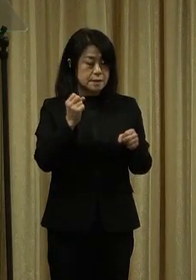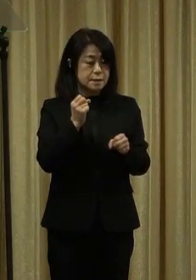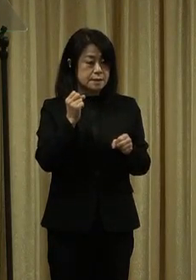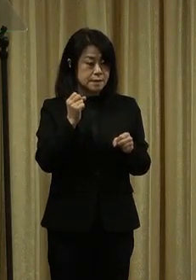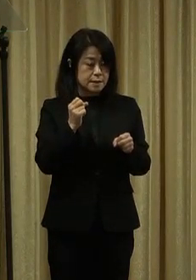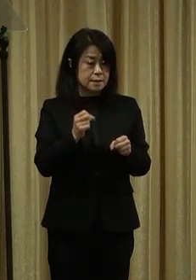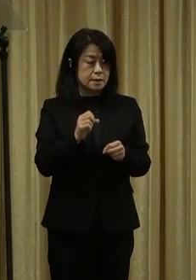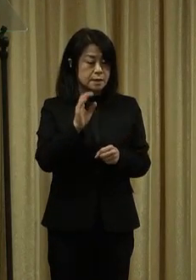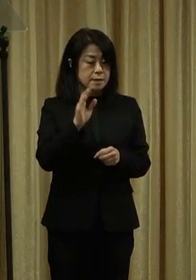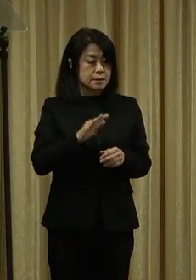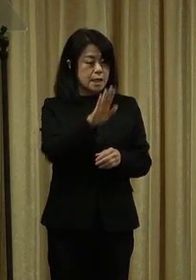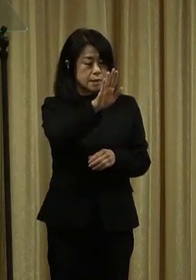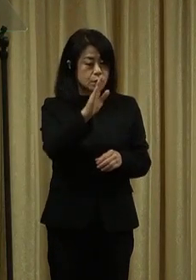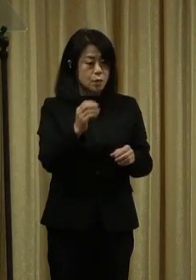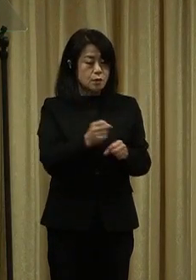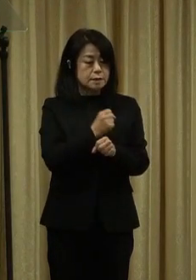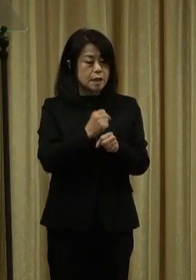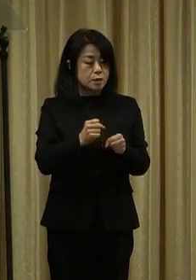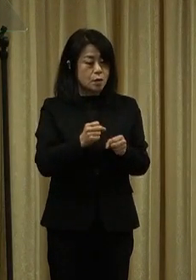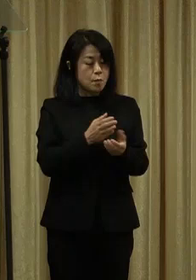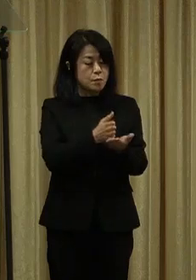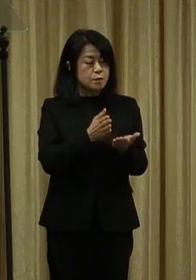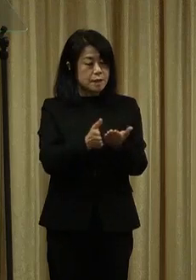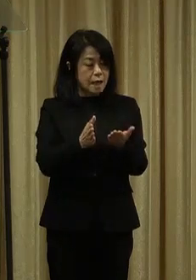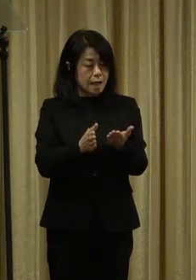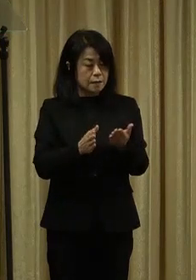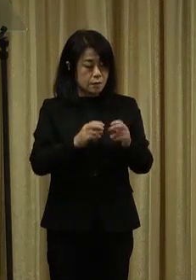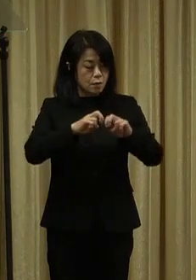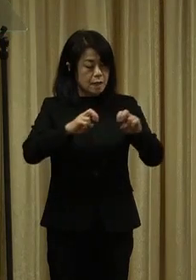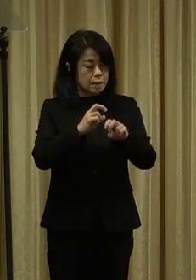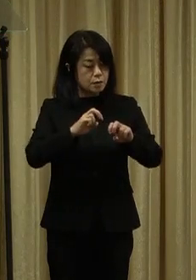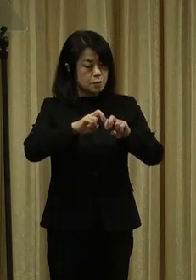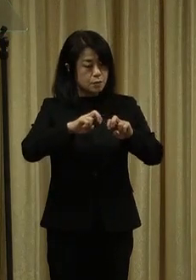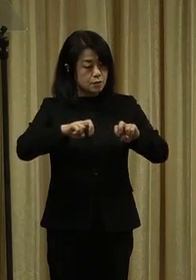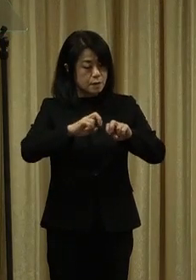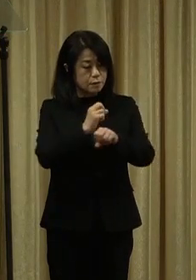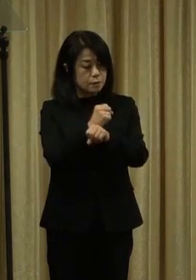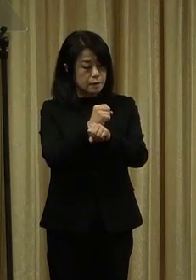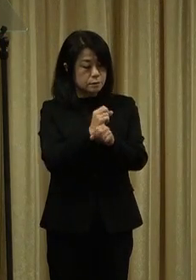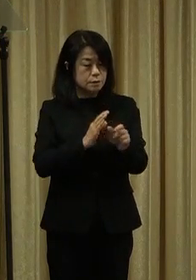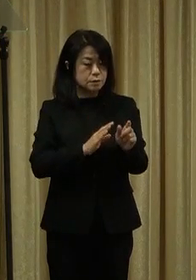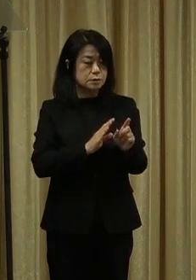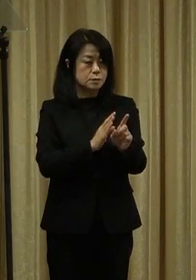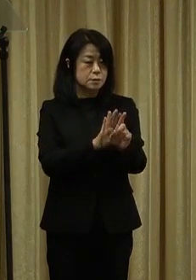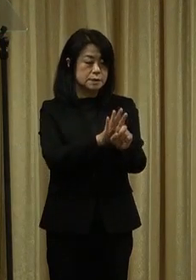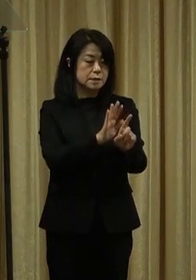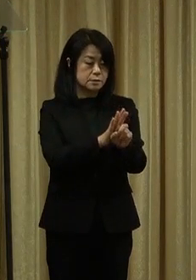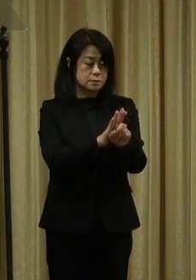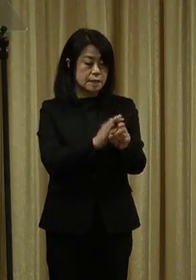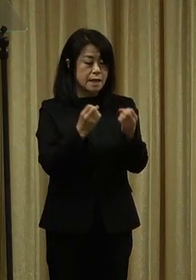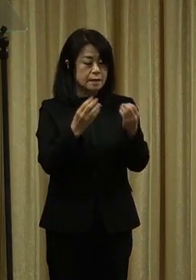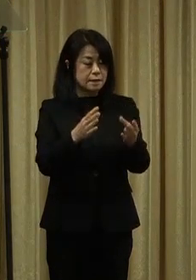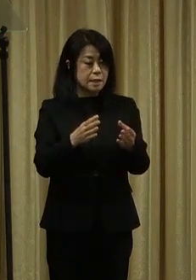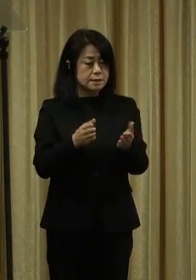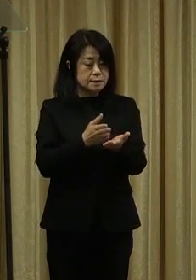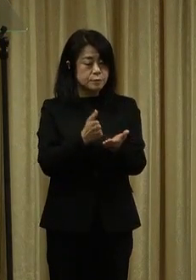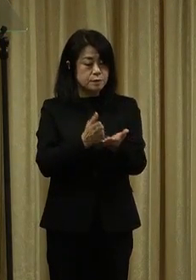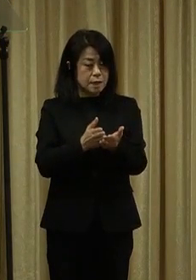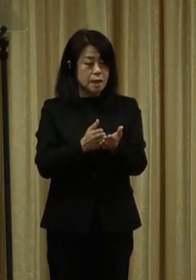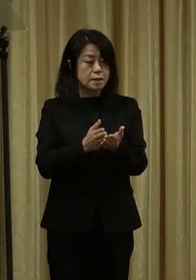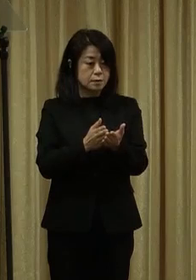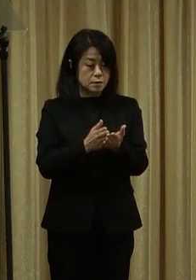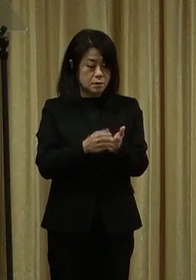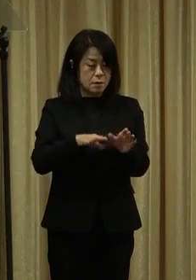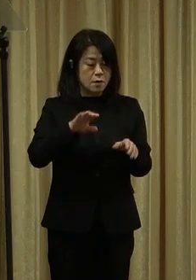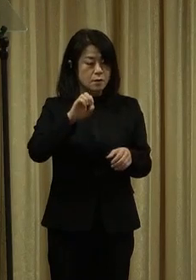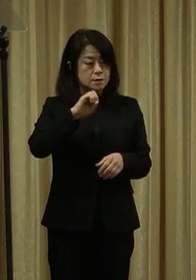く成長産業分野の研究開発を支援するとともに、新たな成長分野として期待されるサーキュラーエ